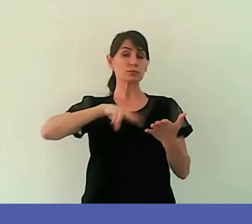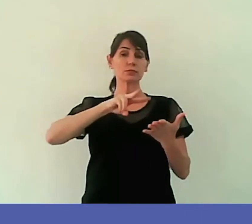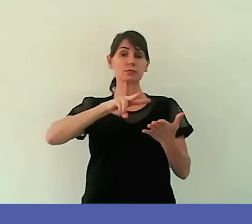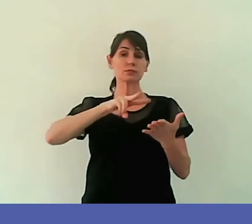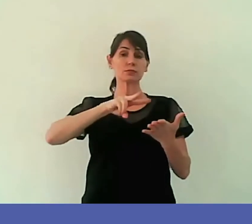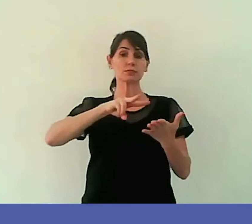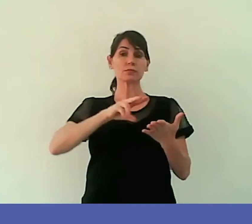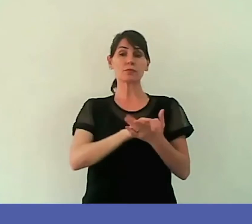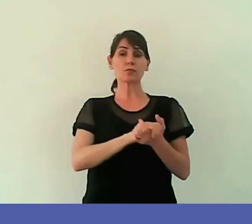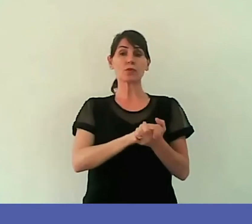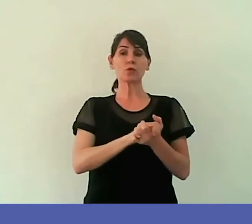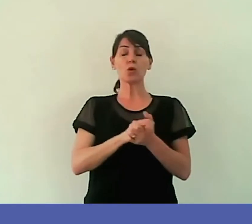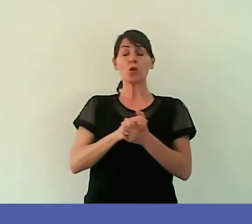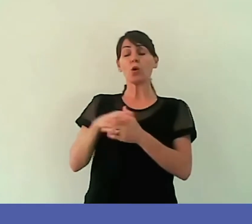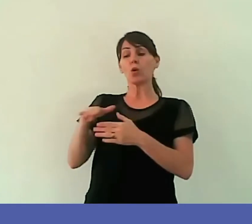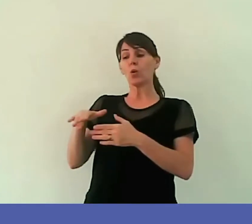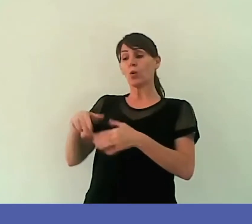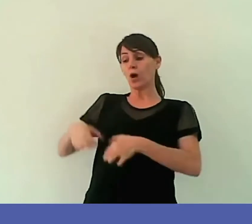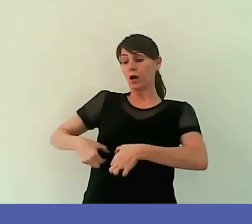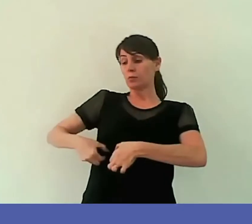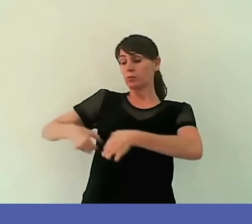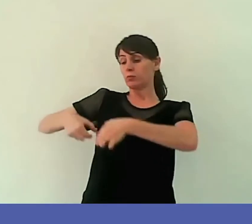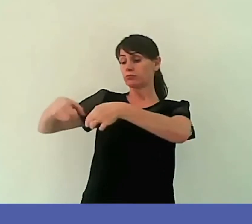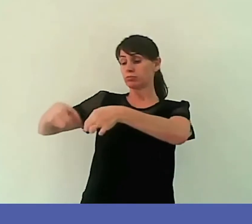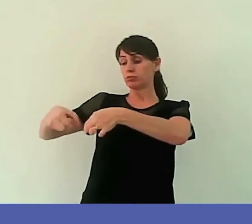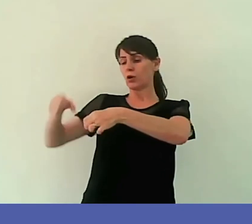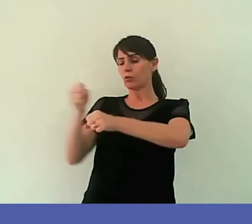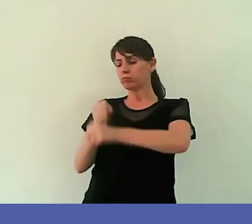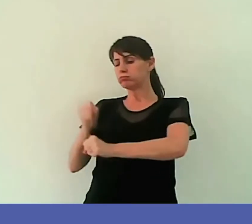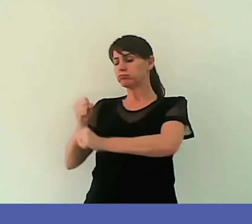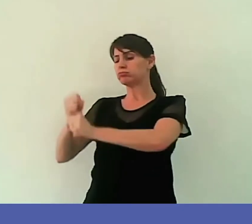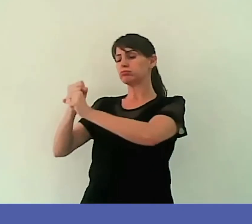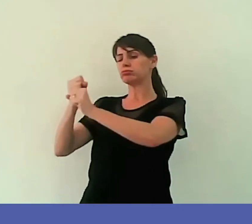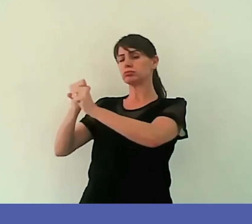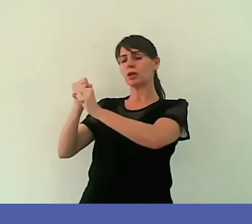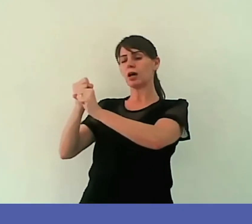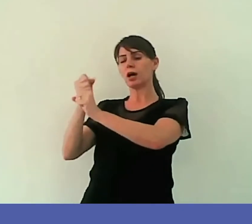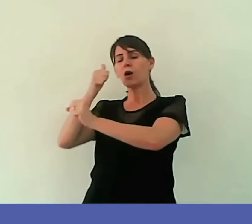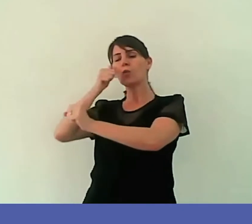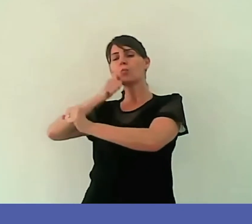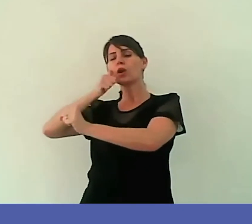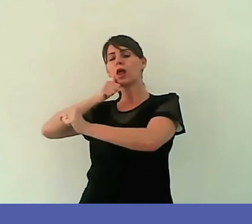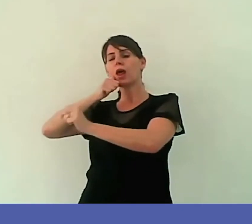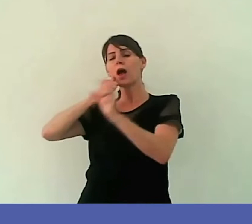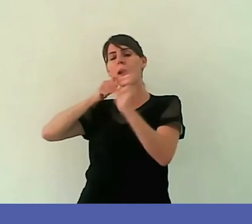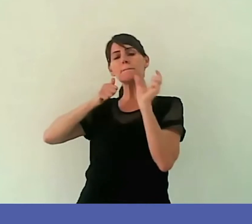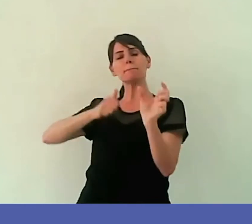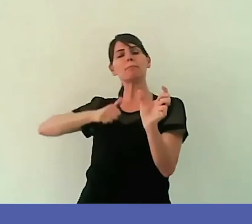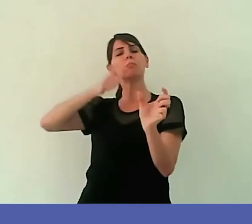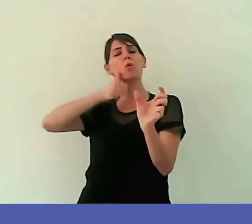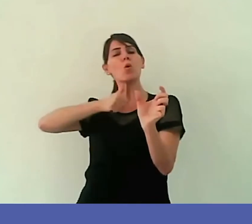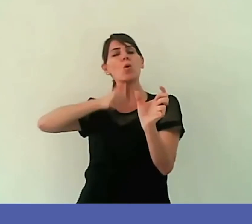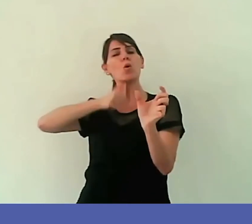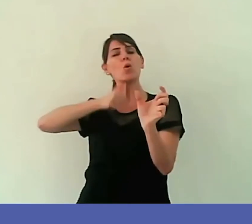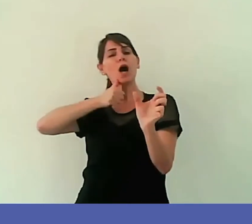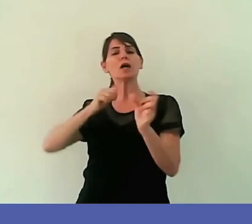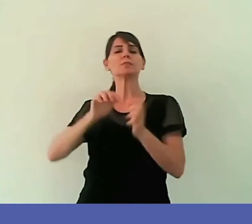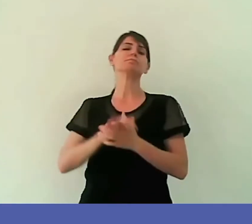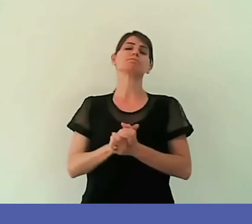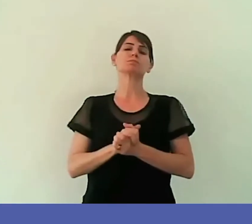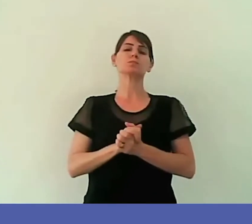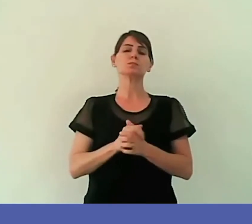E construiu-a numa mulher. Essa palavra mulher, né, em hebraico é